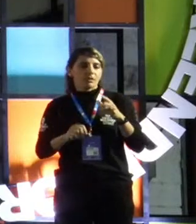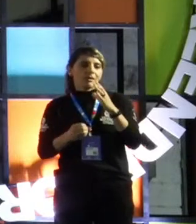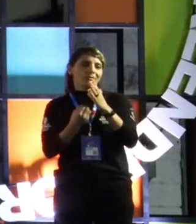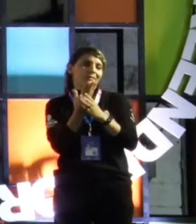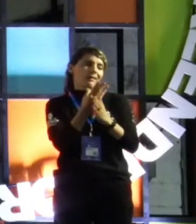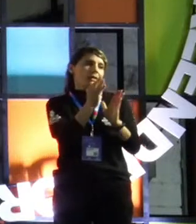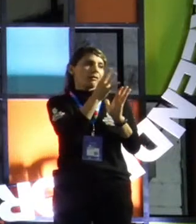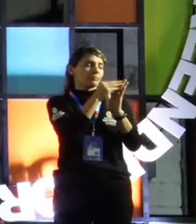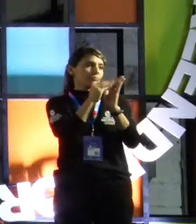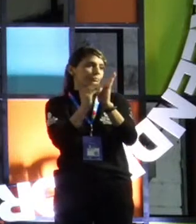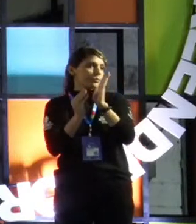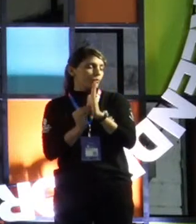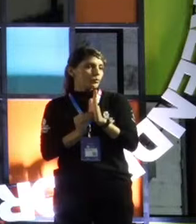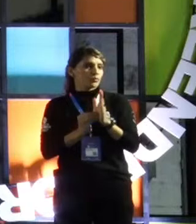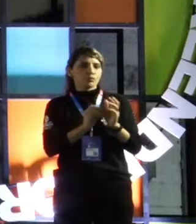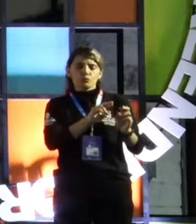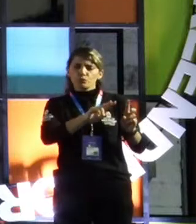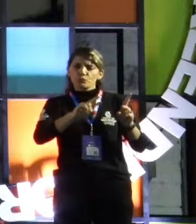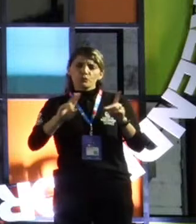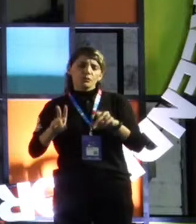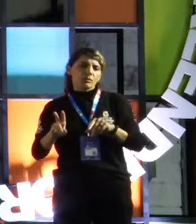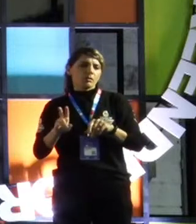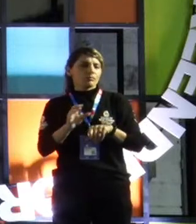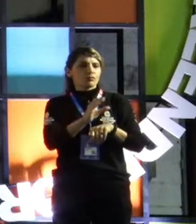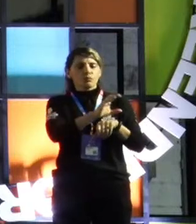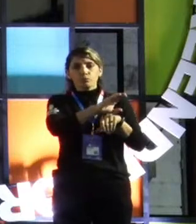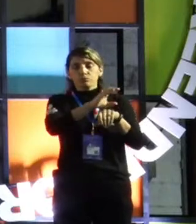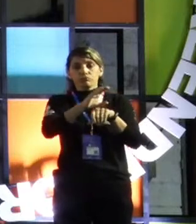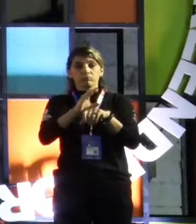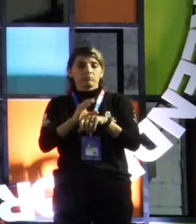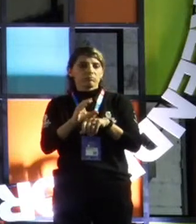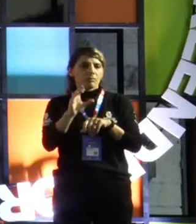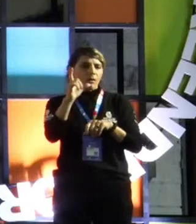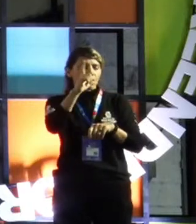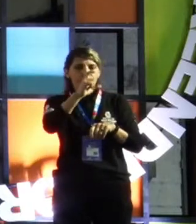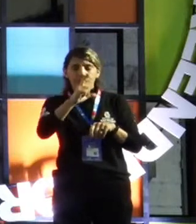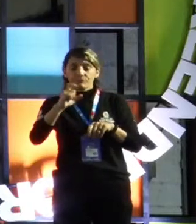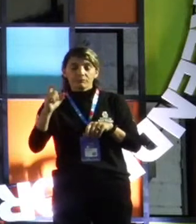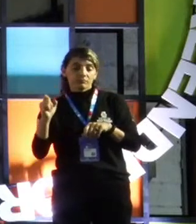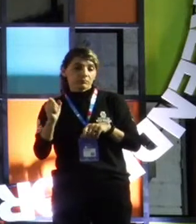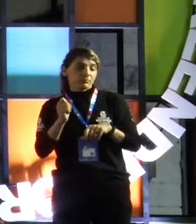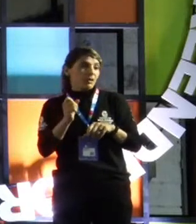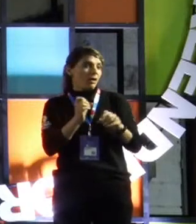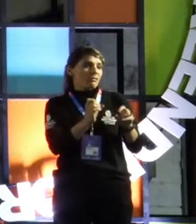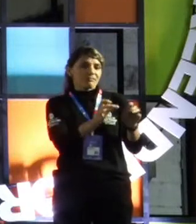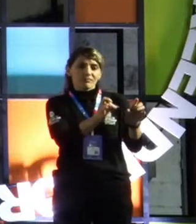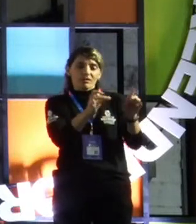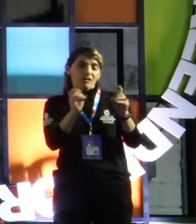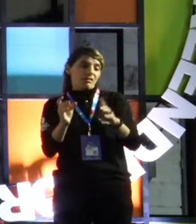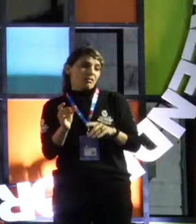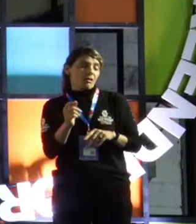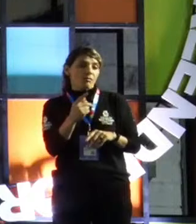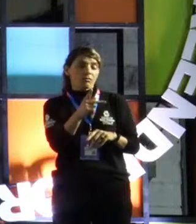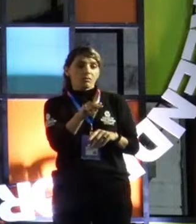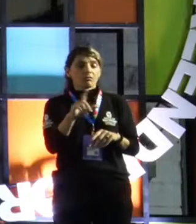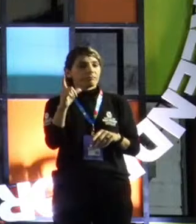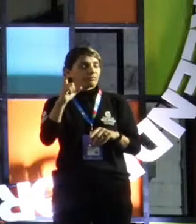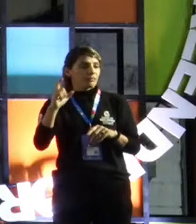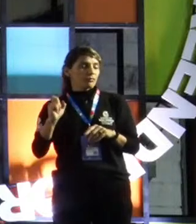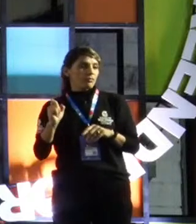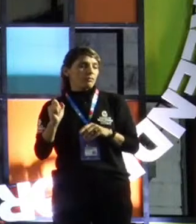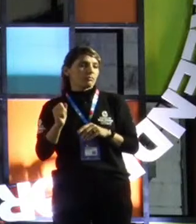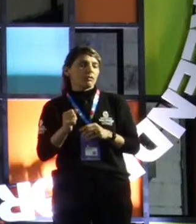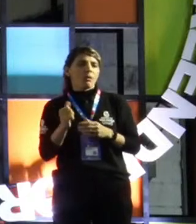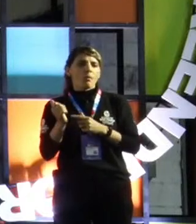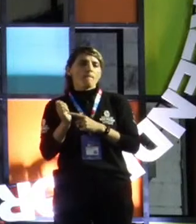coisa. Faça um e-book. O e-book não vai... Se você não quiser colocar o teu e-book para vender, coloca o teu e-book para levar para alguma página